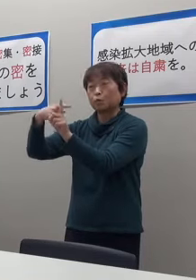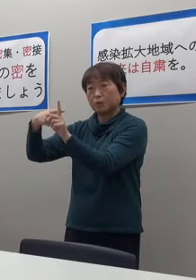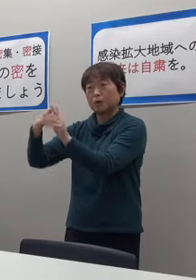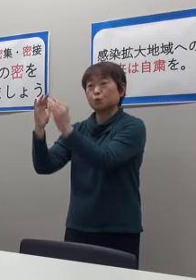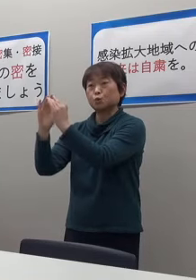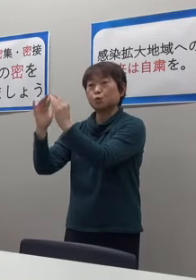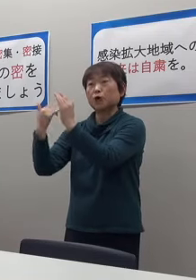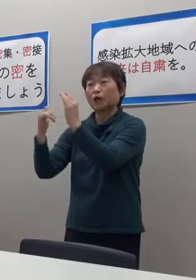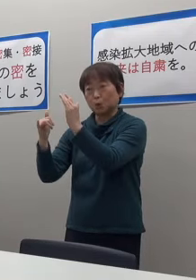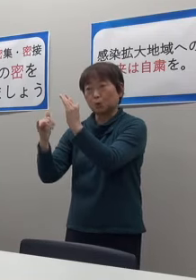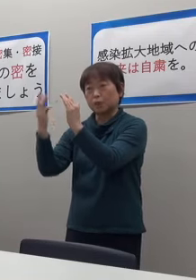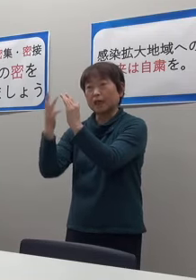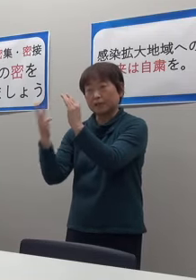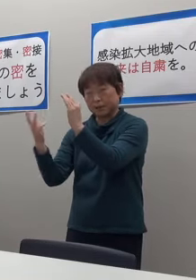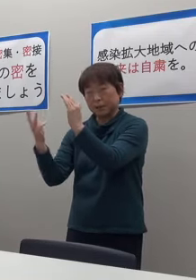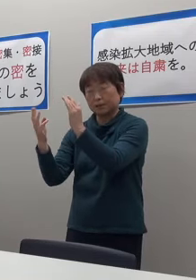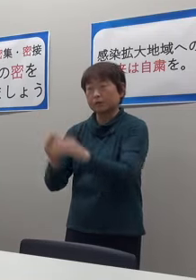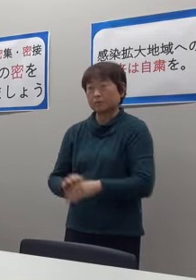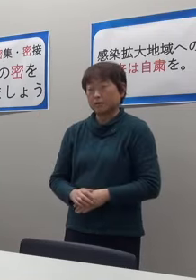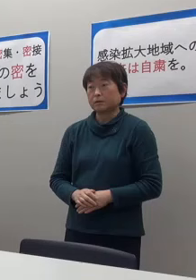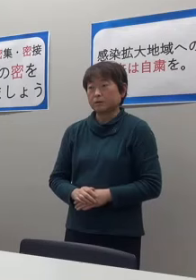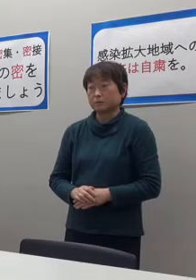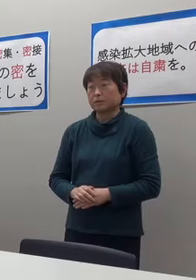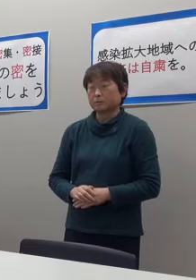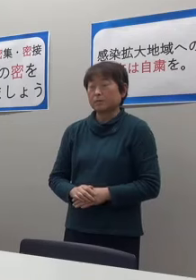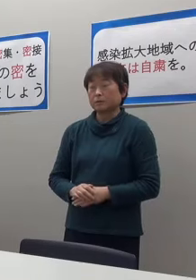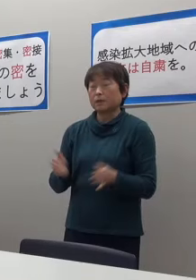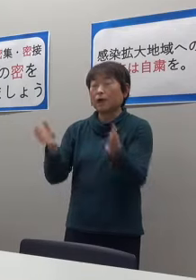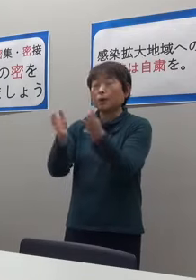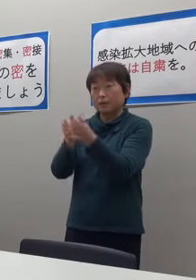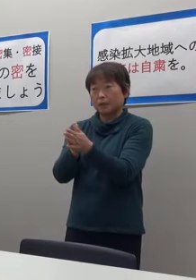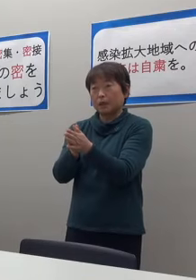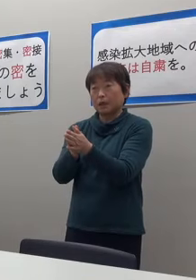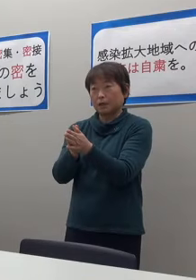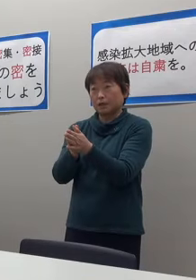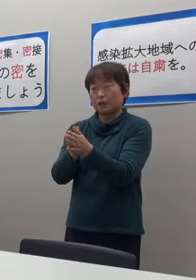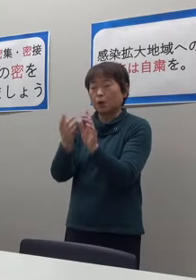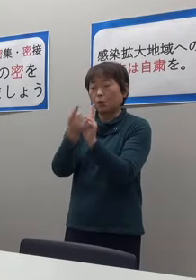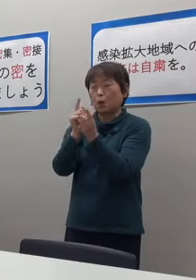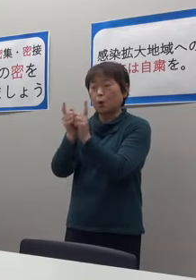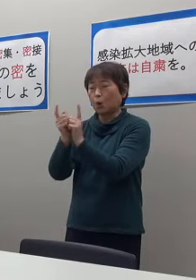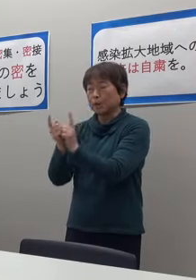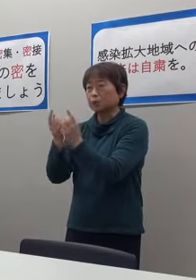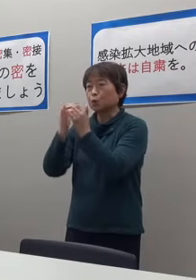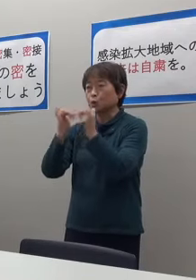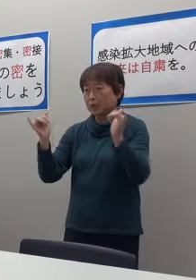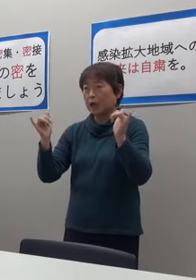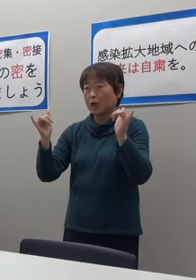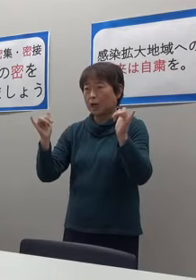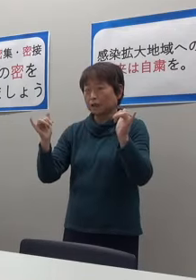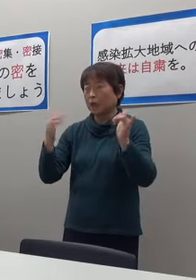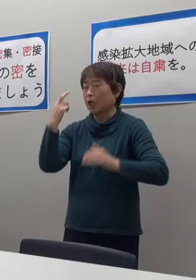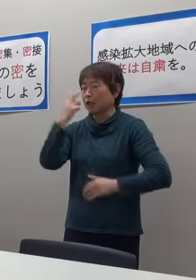になりますね。ですので11+3ですから、濃厚接触者として、検査